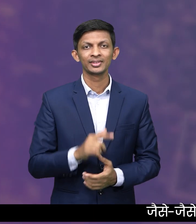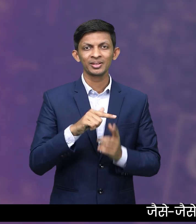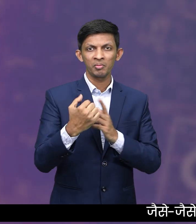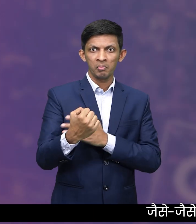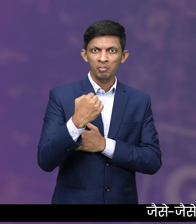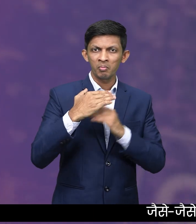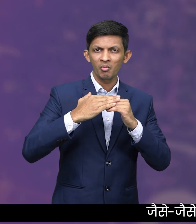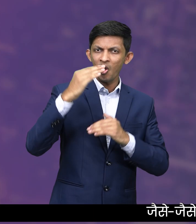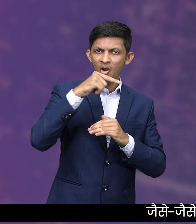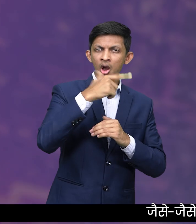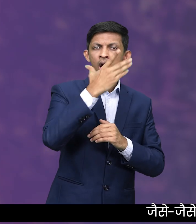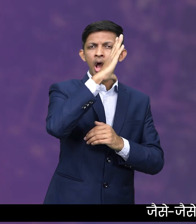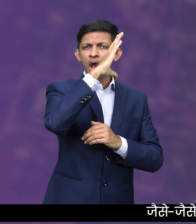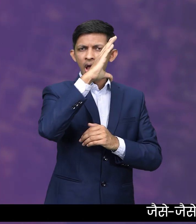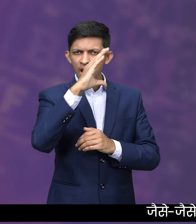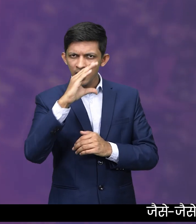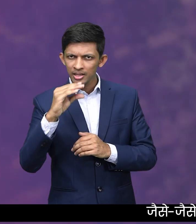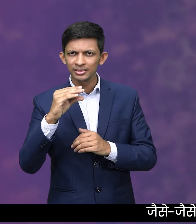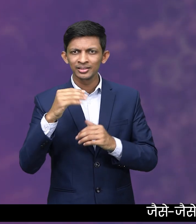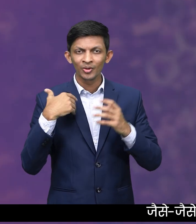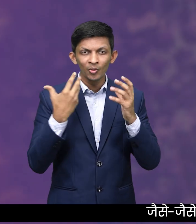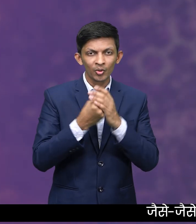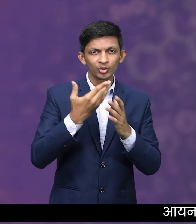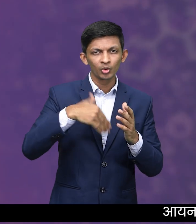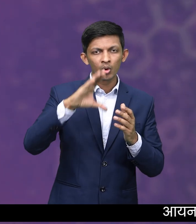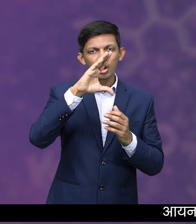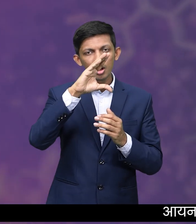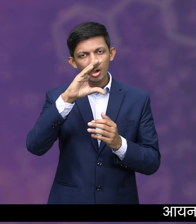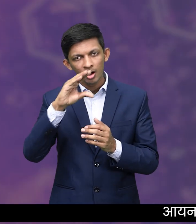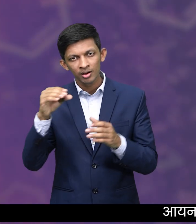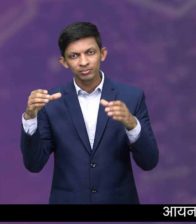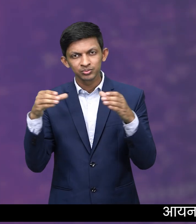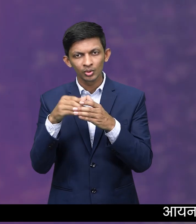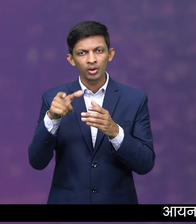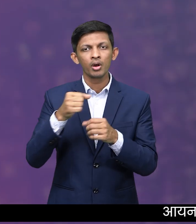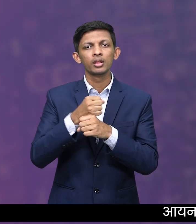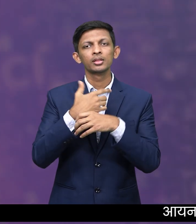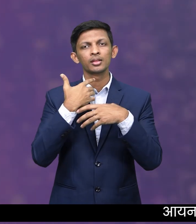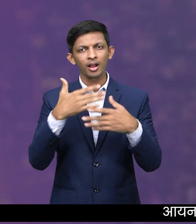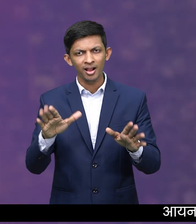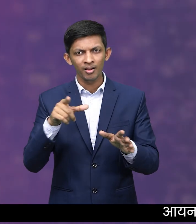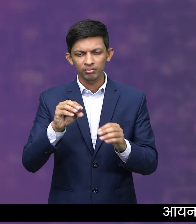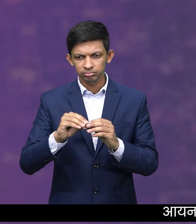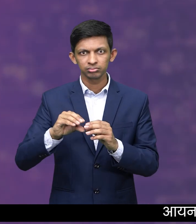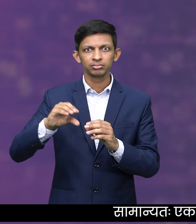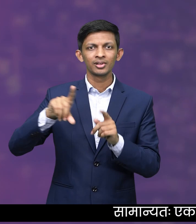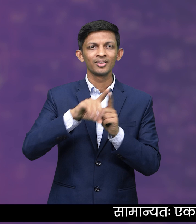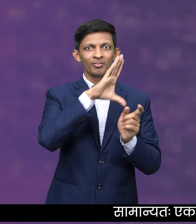जैसे जैसे हम एक समूह में नीचे जाते हैं, आयनन ऊर्जा घटती जाती है और